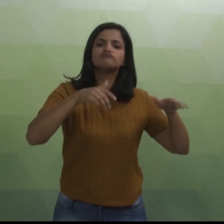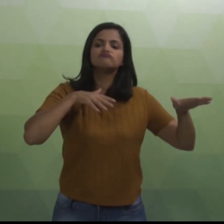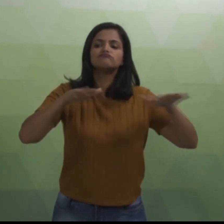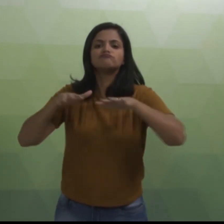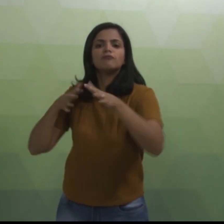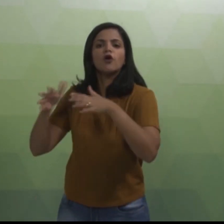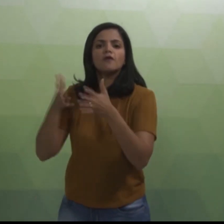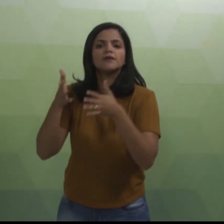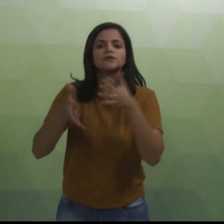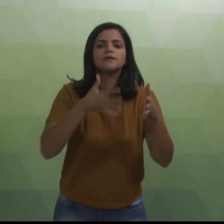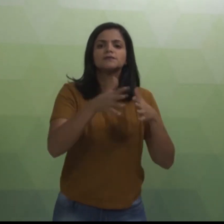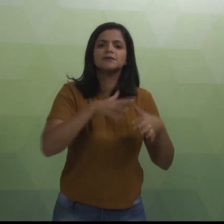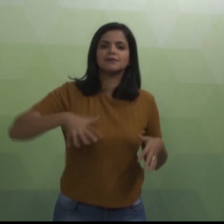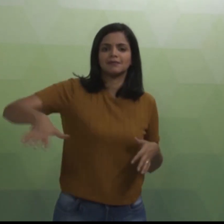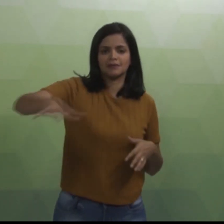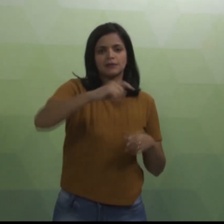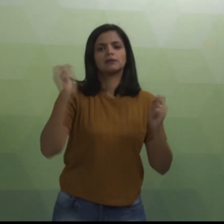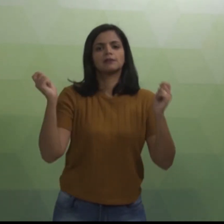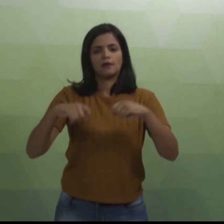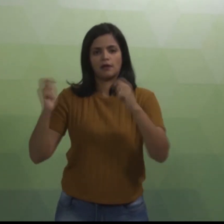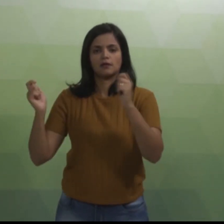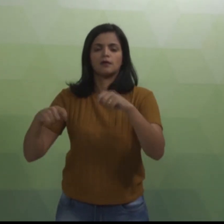Então, eu faço essa separação dessas pessoas.